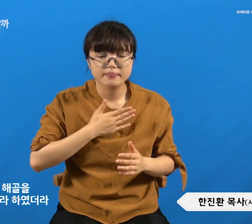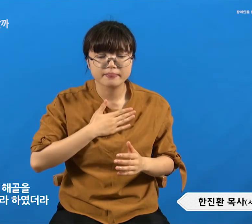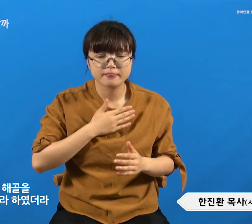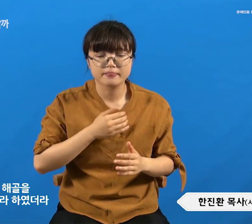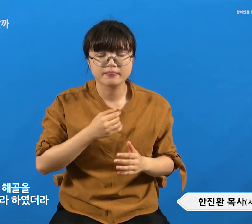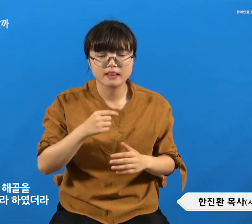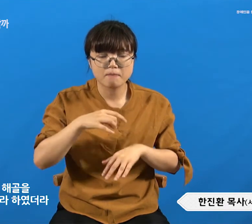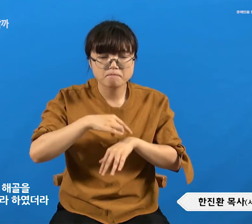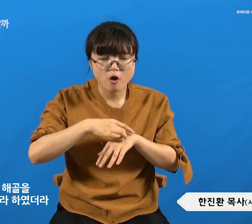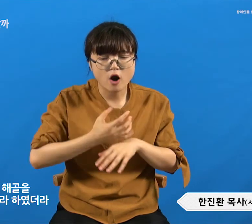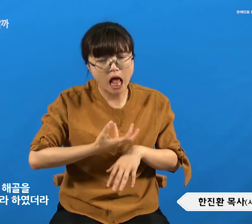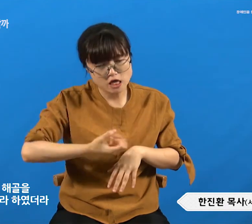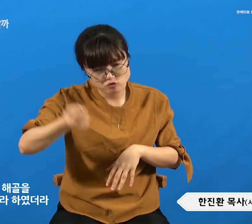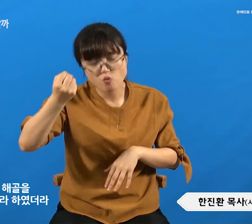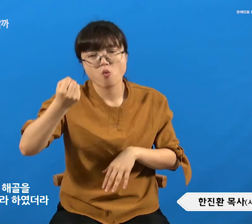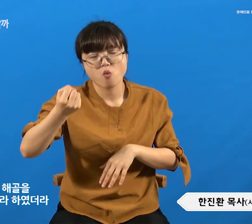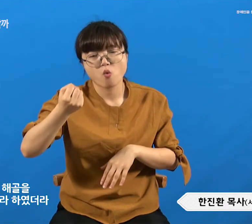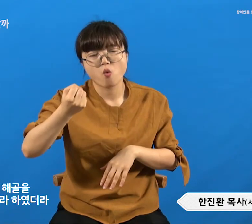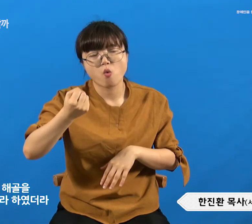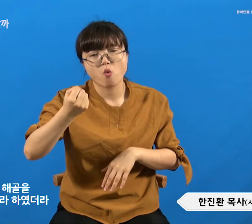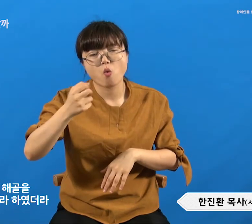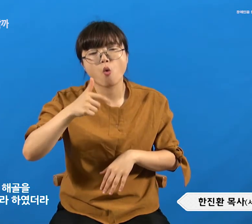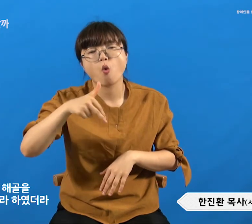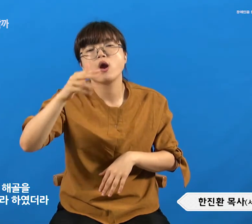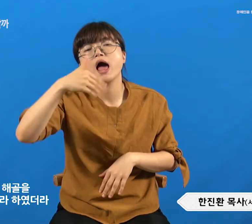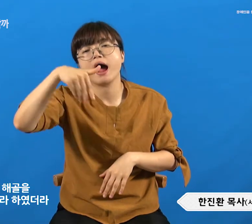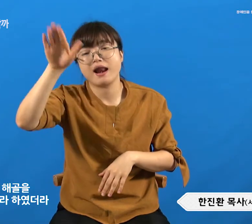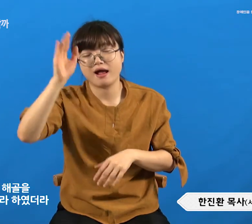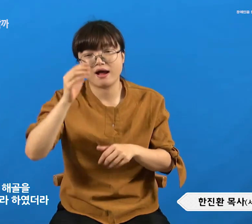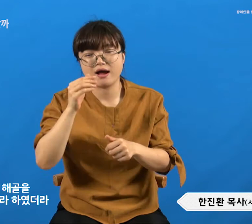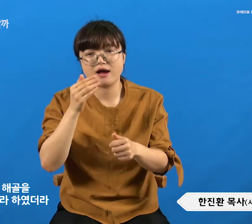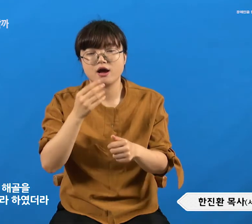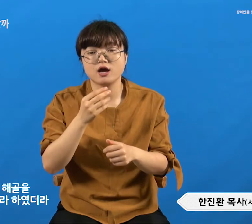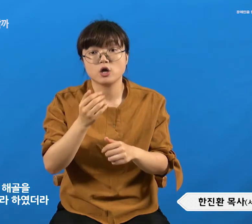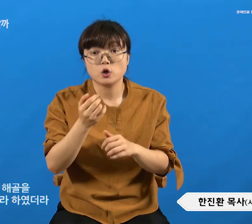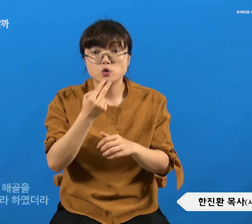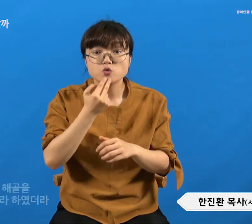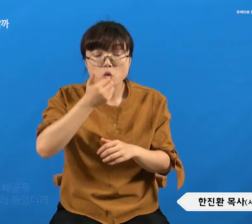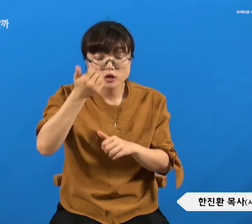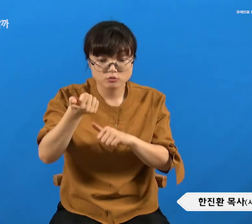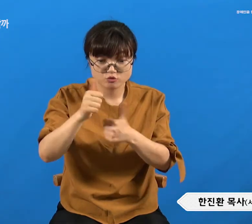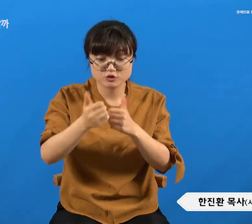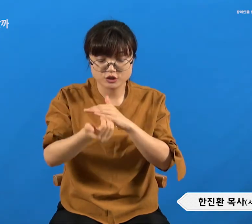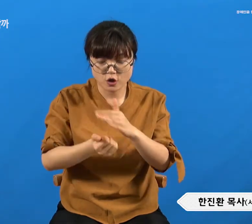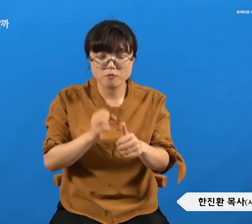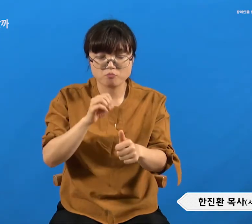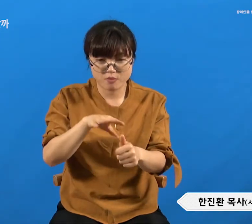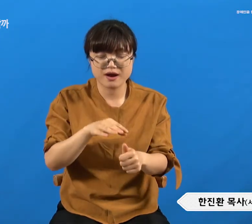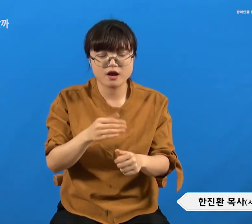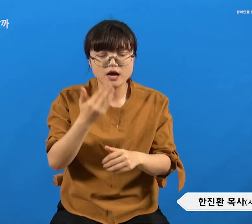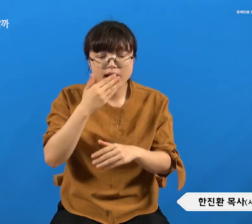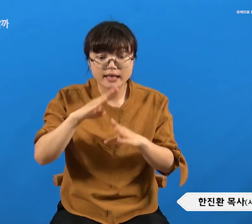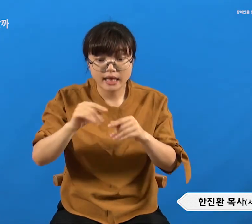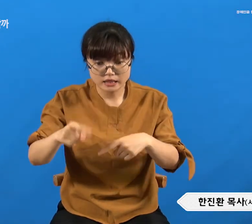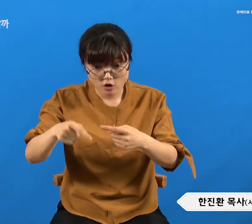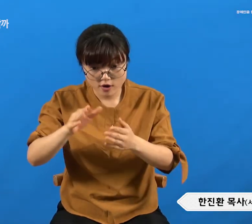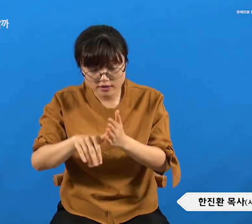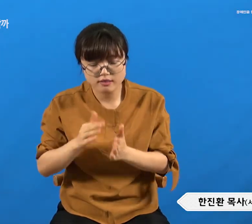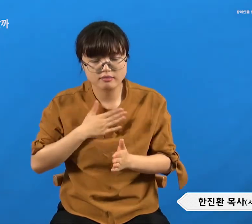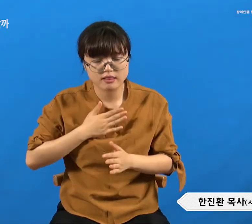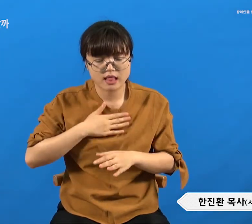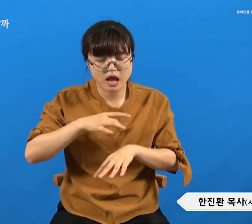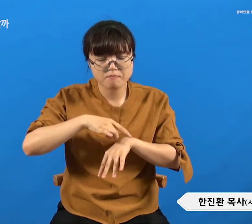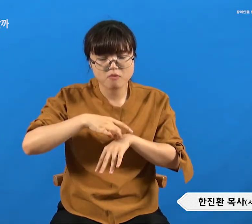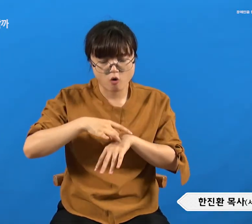올라가겠다 하라 하였더라. 이건 요셉의 유언입니다. 당신들이 가나안 땅에 들어갈 때 반드시